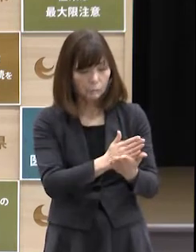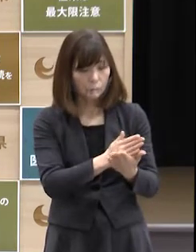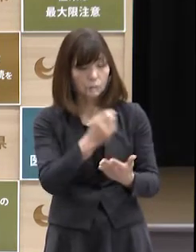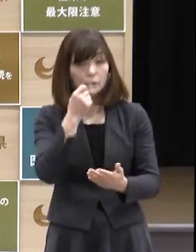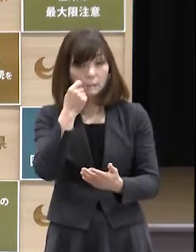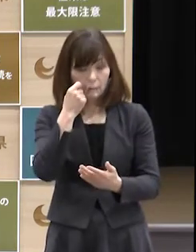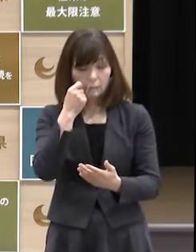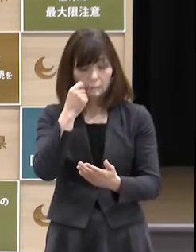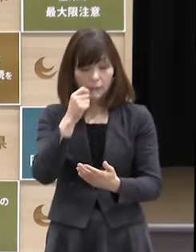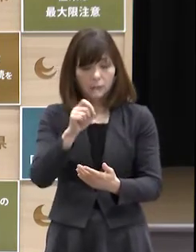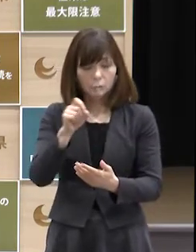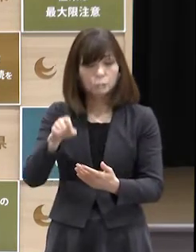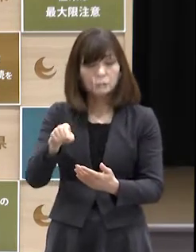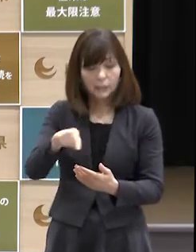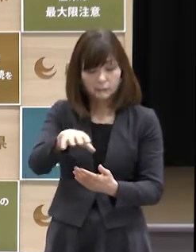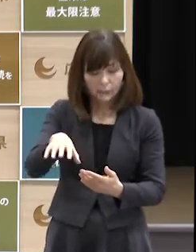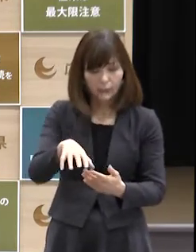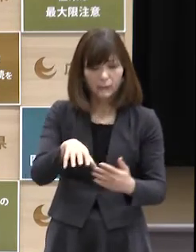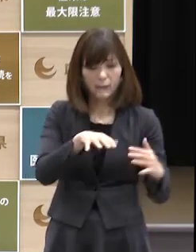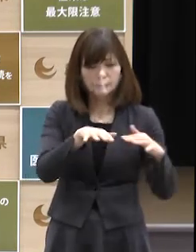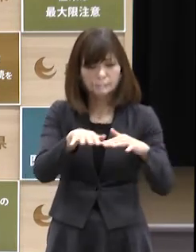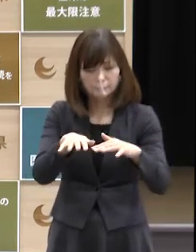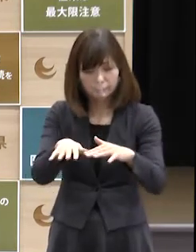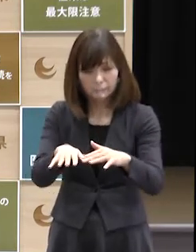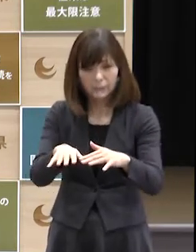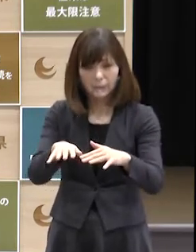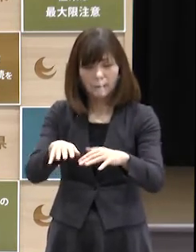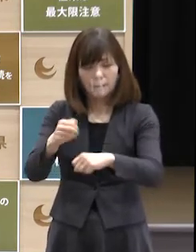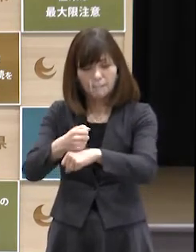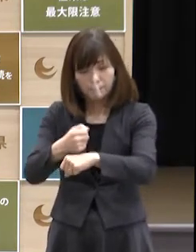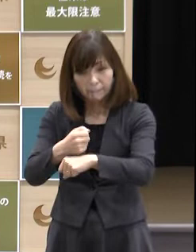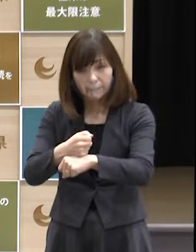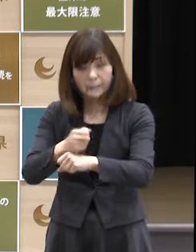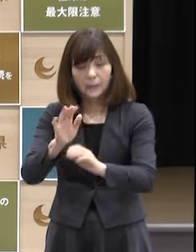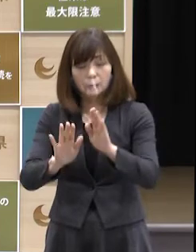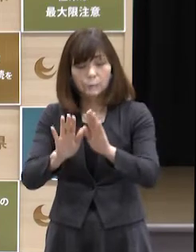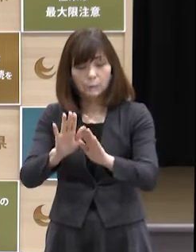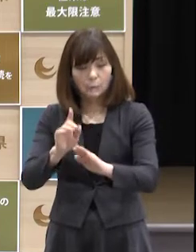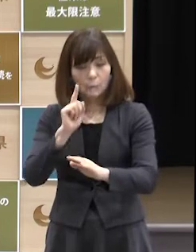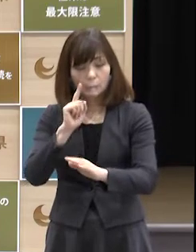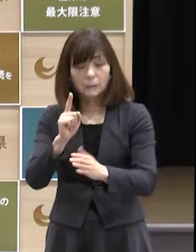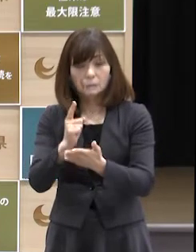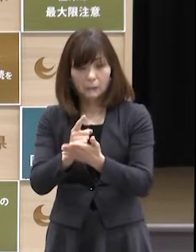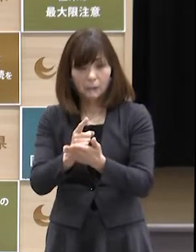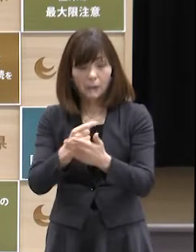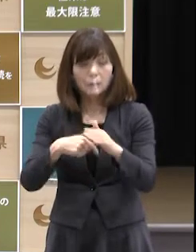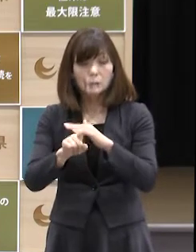を見てるしかないっていう状況ですね。なぜならロシアが核兵器を持っているから。